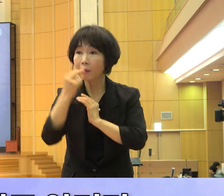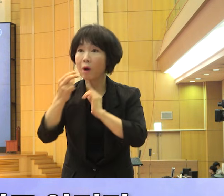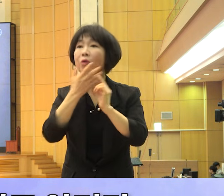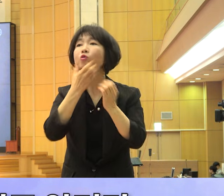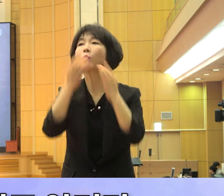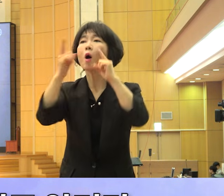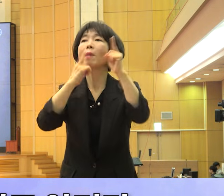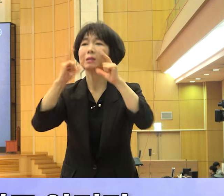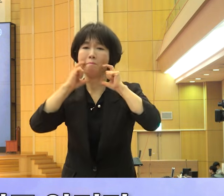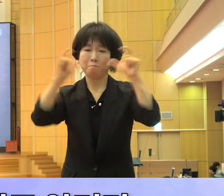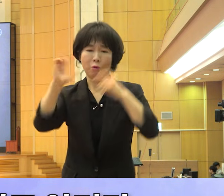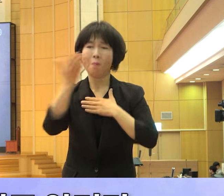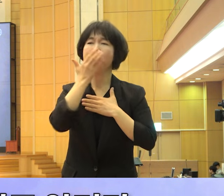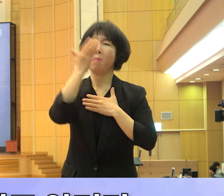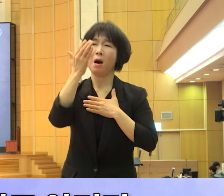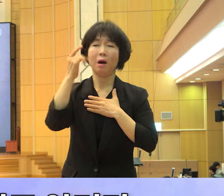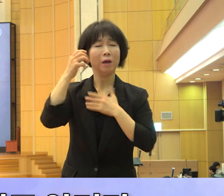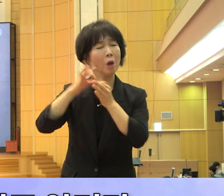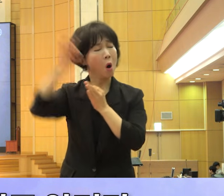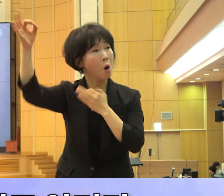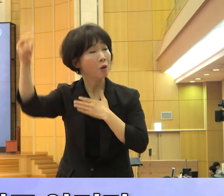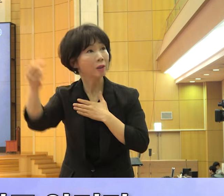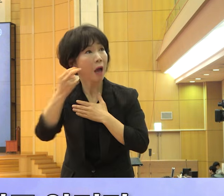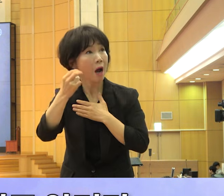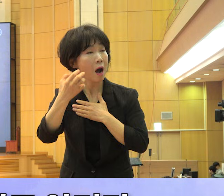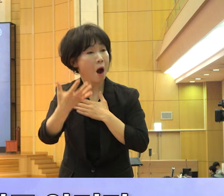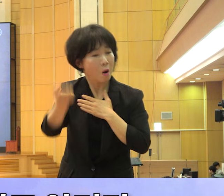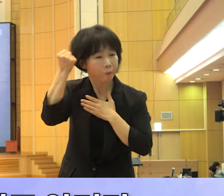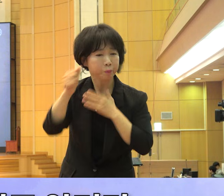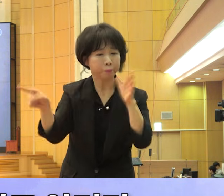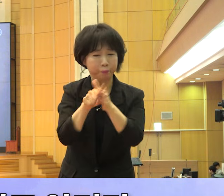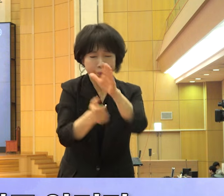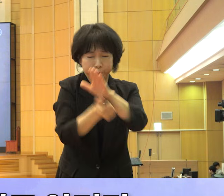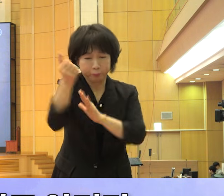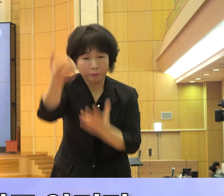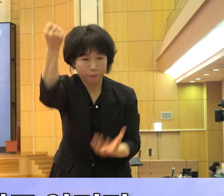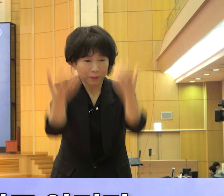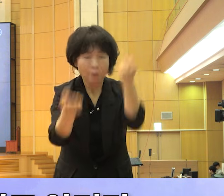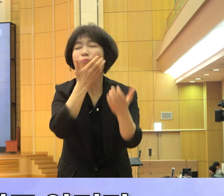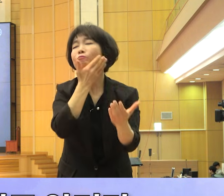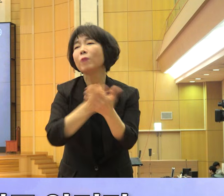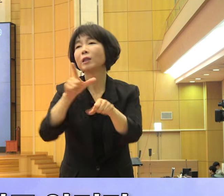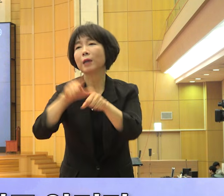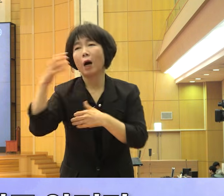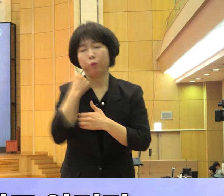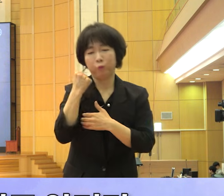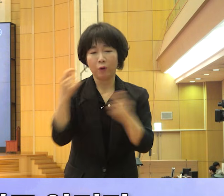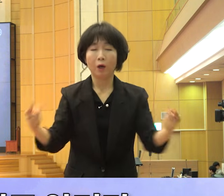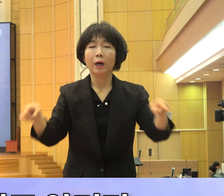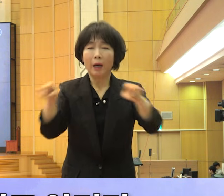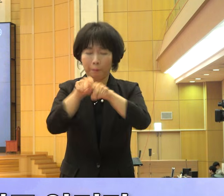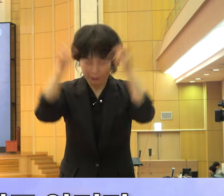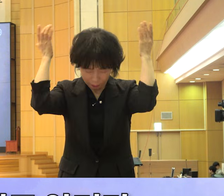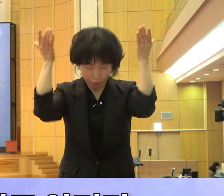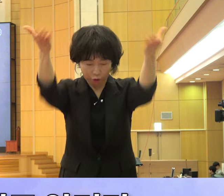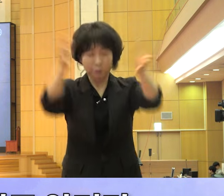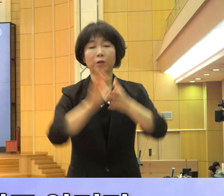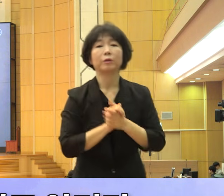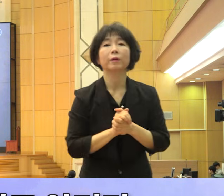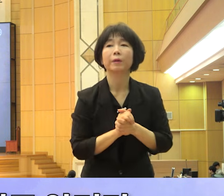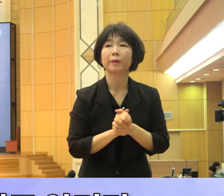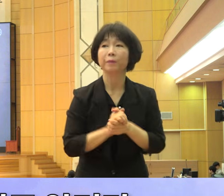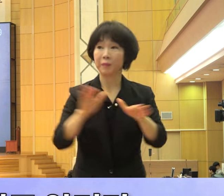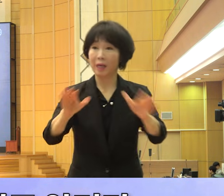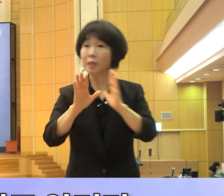생명이 되고 축복이 되게 하시며 영원한 영생을 이루는 믿음의 소망이 될 수 있는 귀한 시간 될 수 있도록 하나님이 함께하여